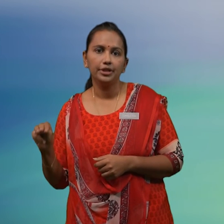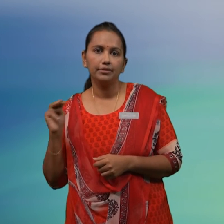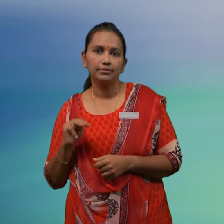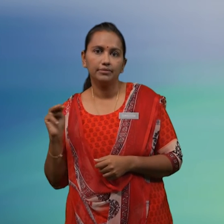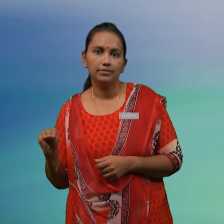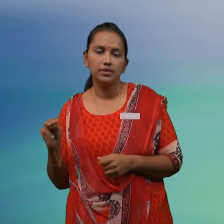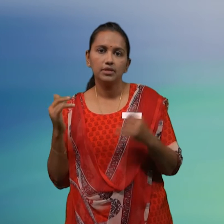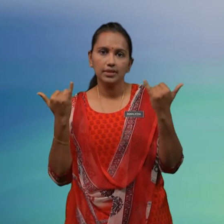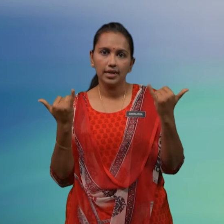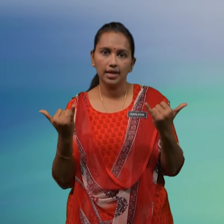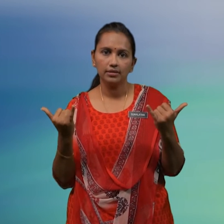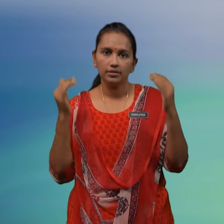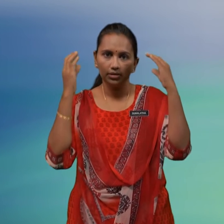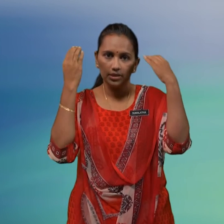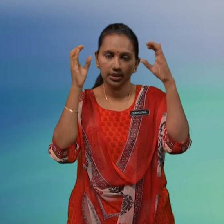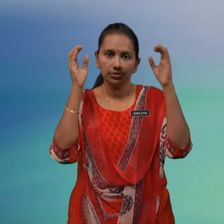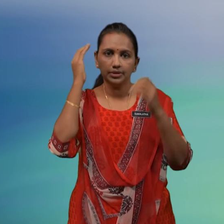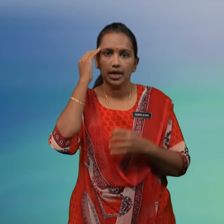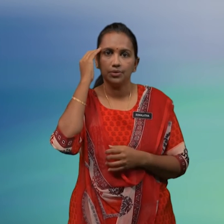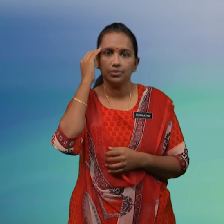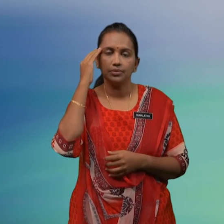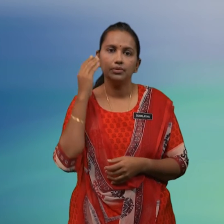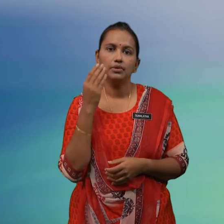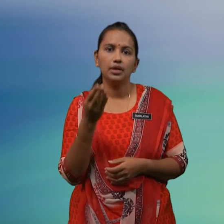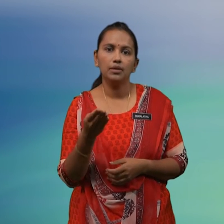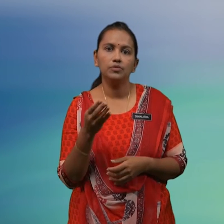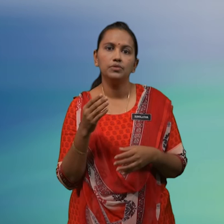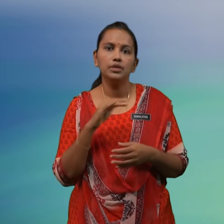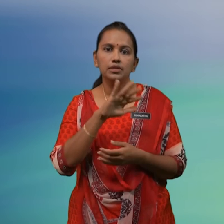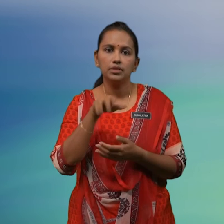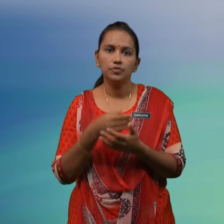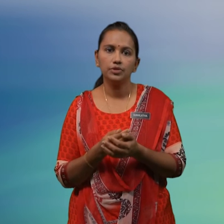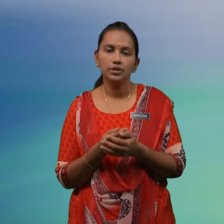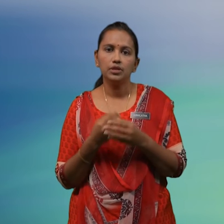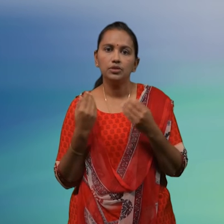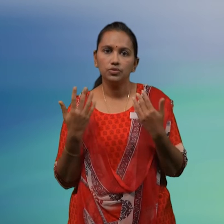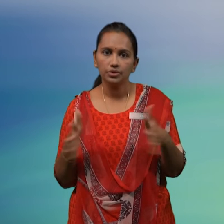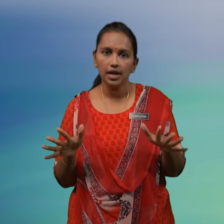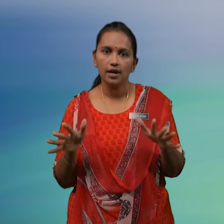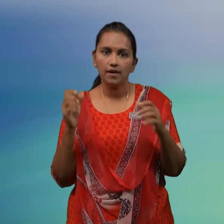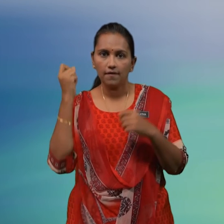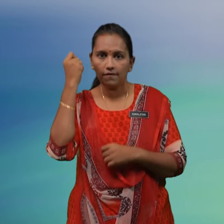Murid-murid, sekarang cikgu tahu kamu semua sudah